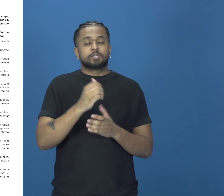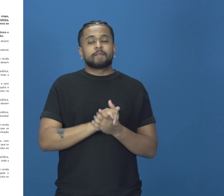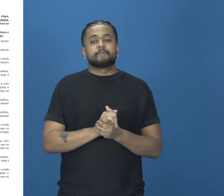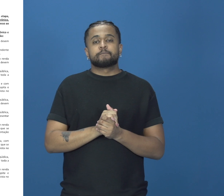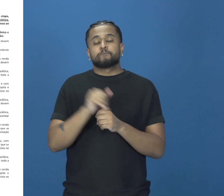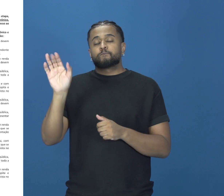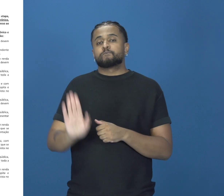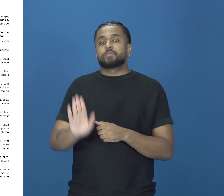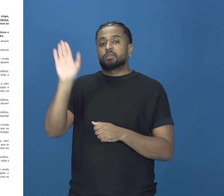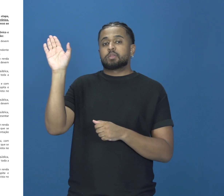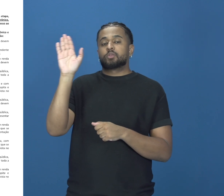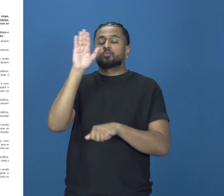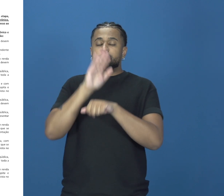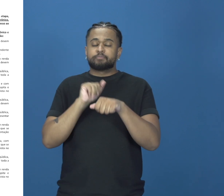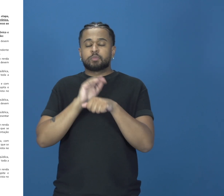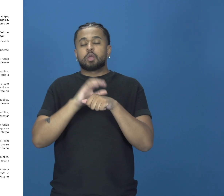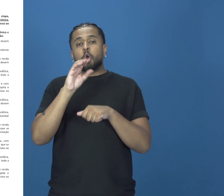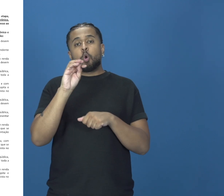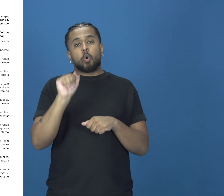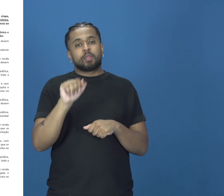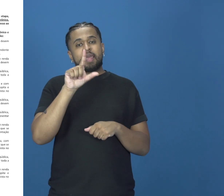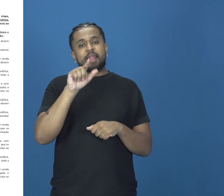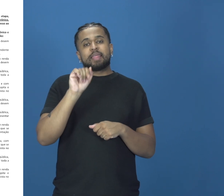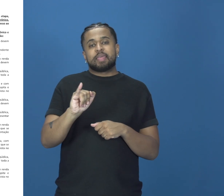8.3.2.6. Os candidatos convocados na cota